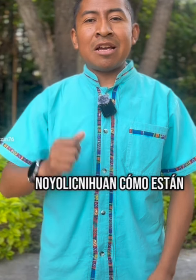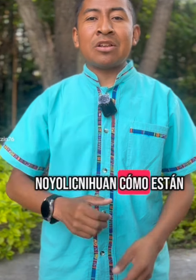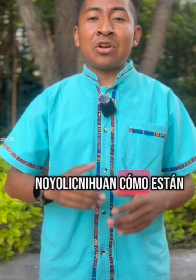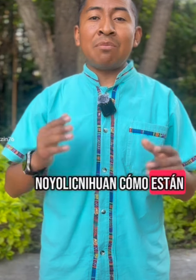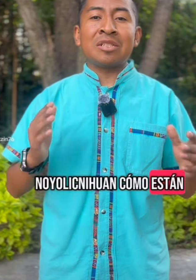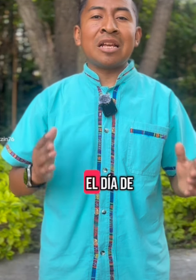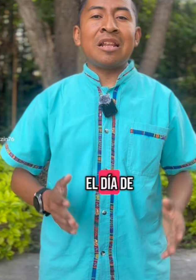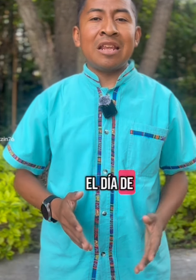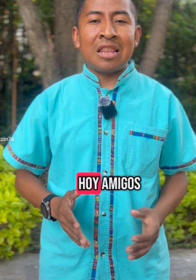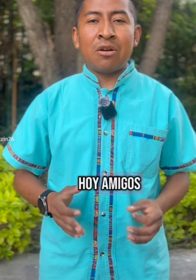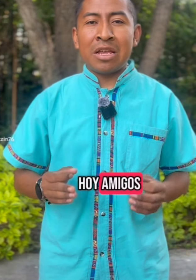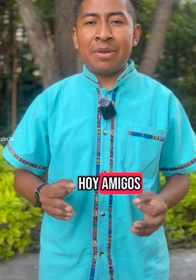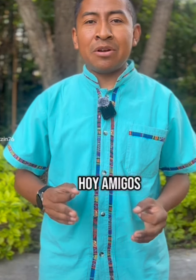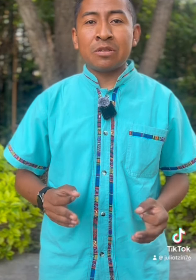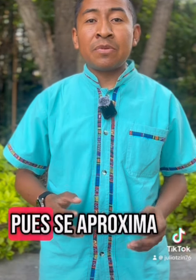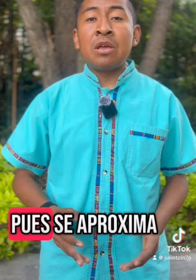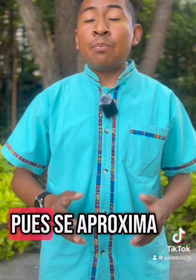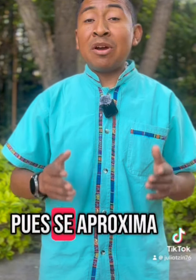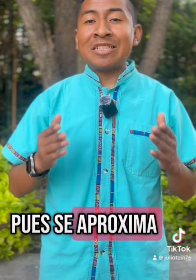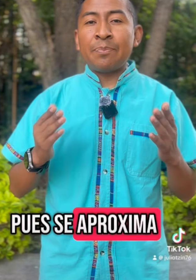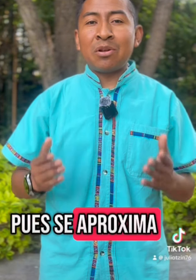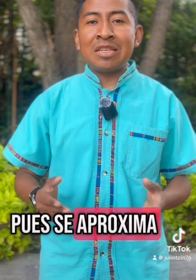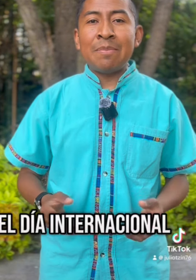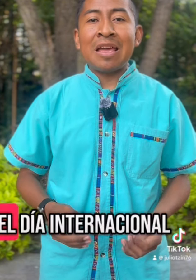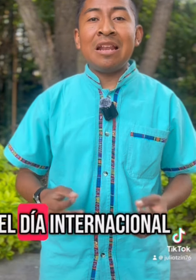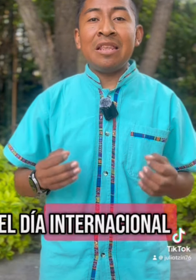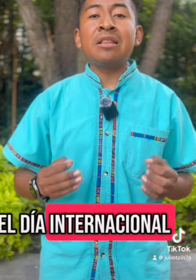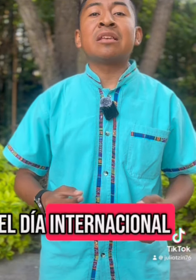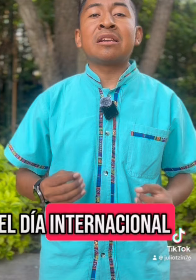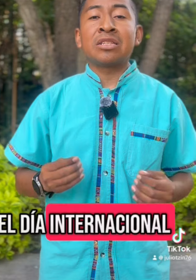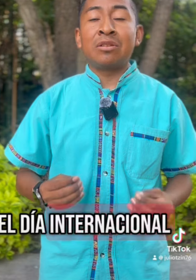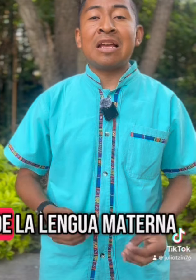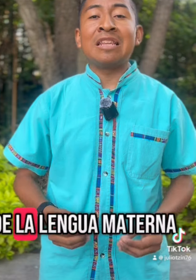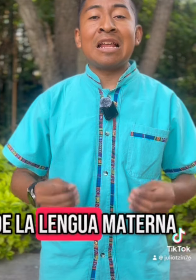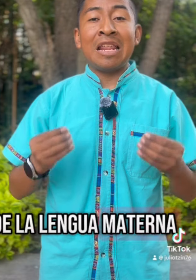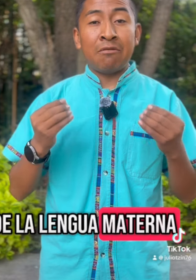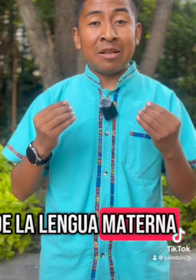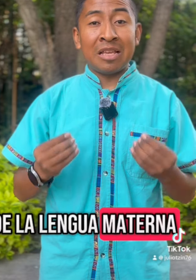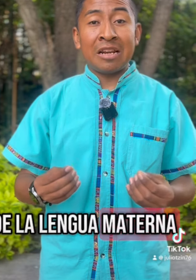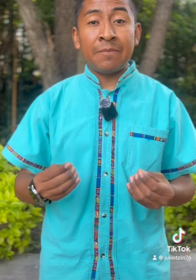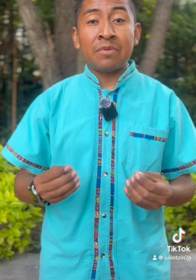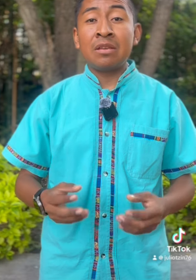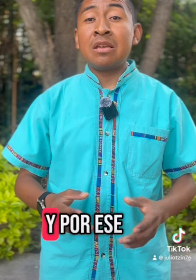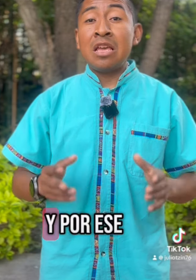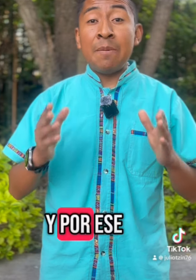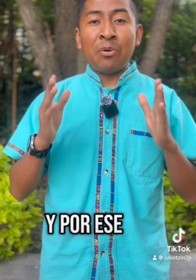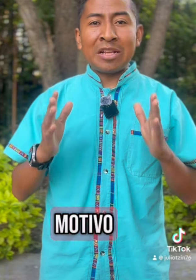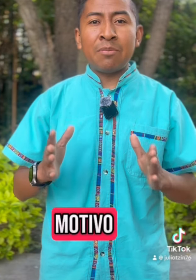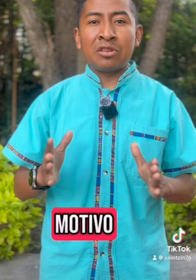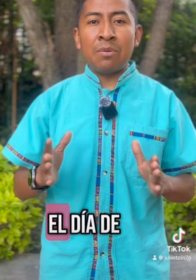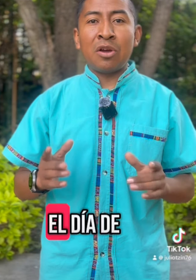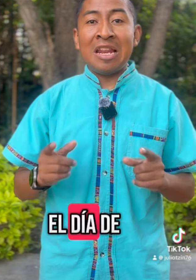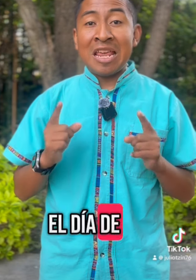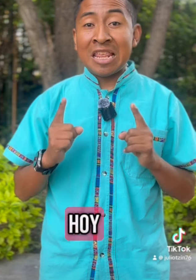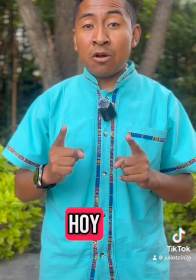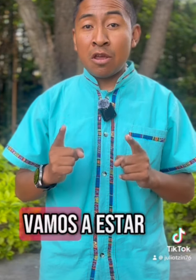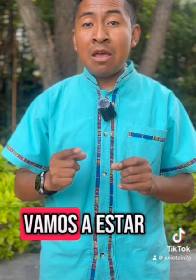¿Cómo están el día de hoy, amigos? Pues se aproxima el Día Internacional de la Lengua Materna y por ese motivo el día de hoy vamos a